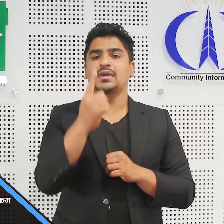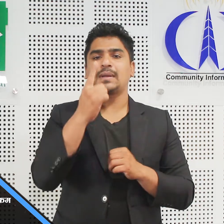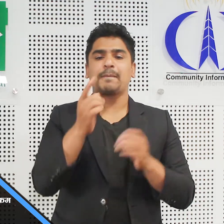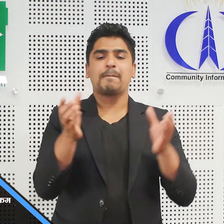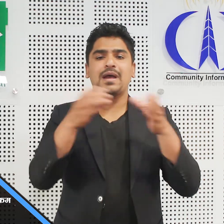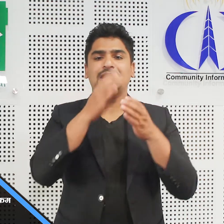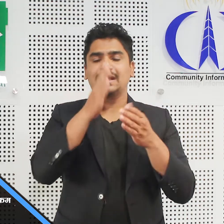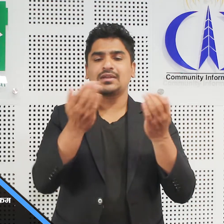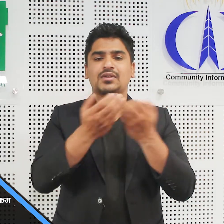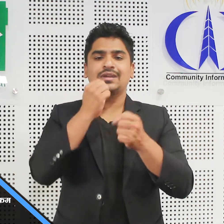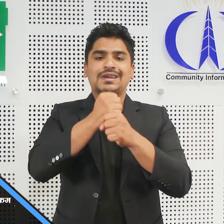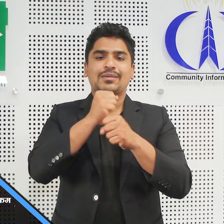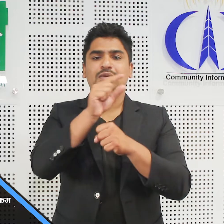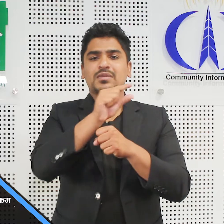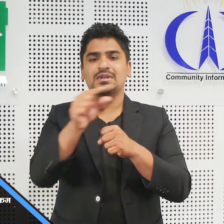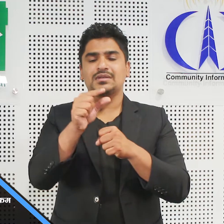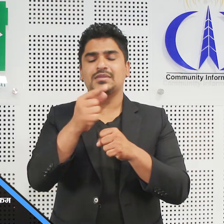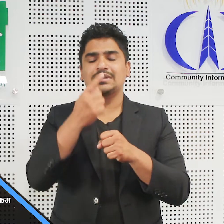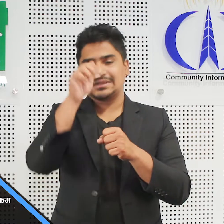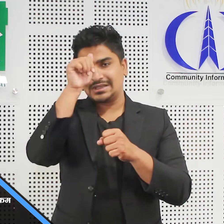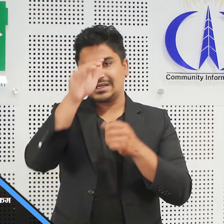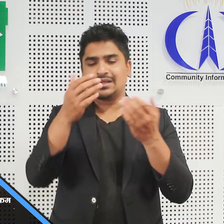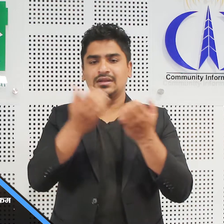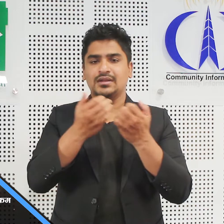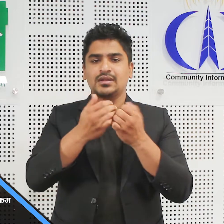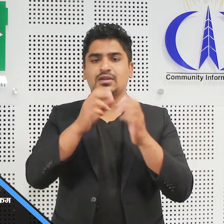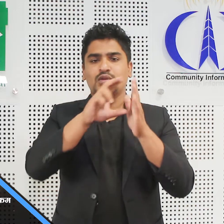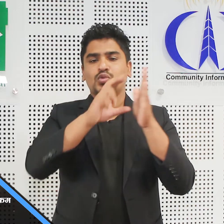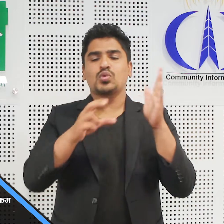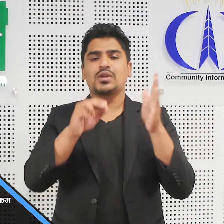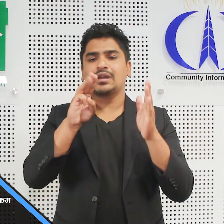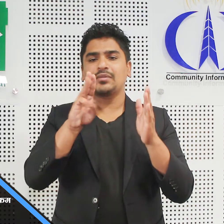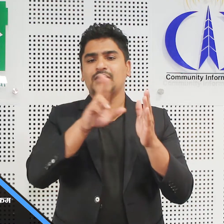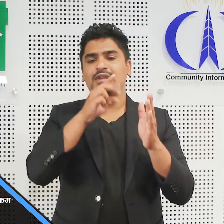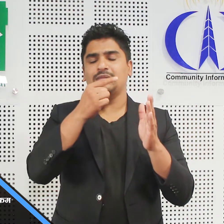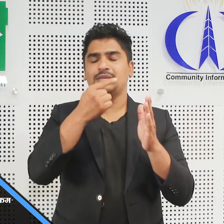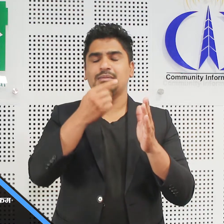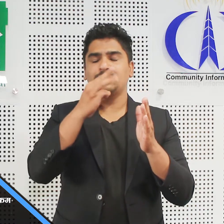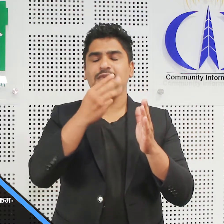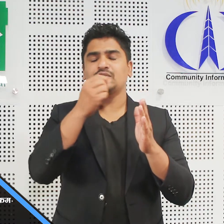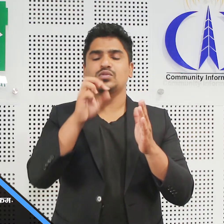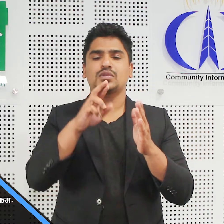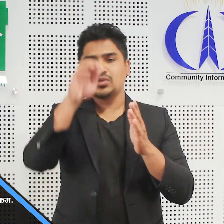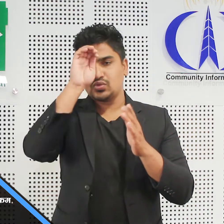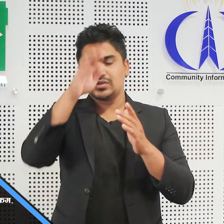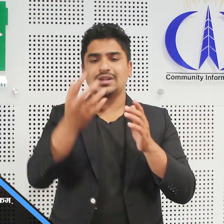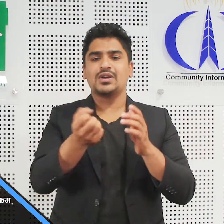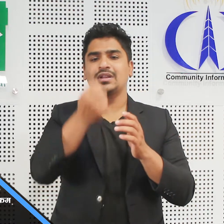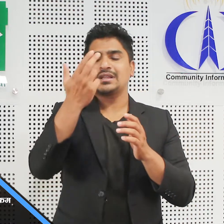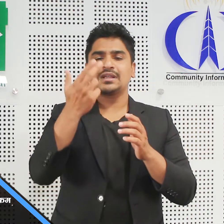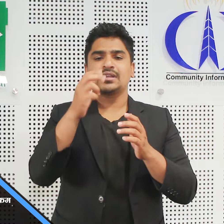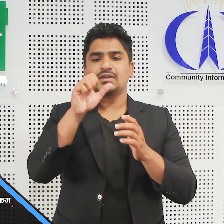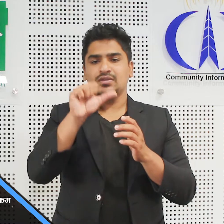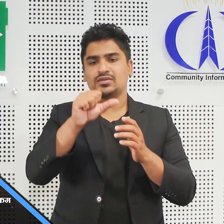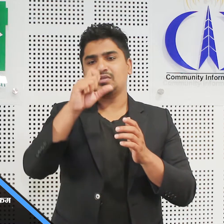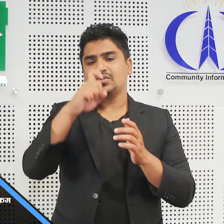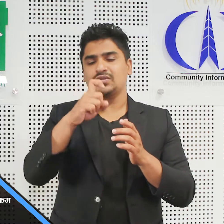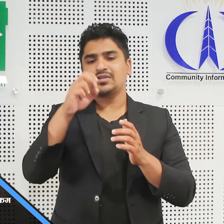अनुसार पालिकाहरूले योजना बनाएका छन् त। सबैभन्दा पहिले पालिकाले गरेको कामको विषयमा बताउँदै हुनुहुन्छ